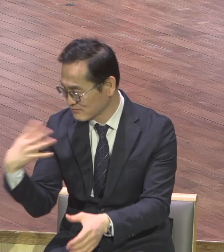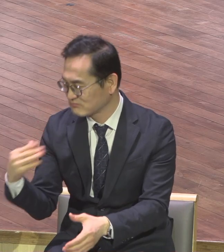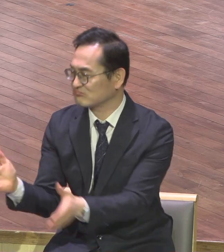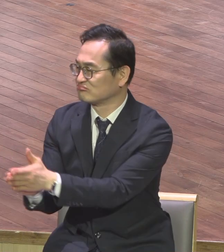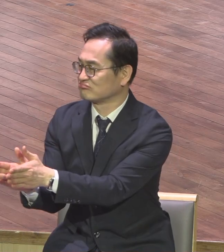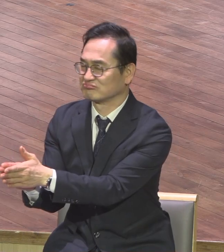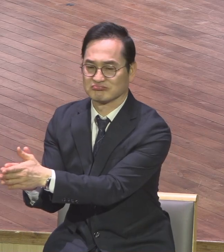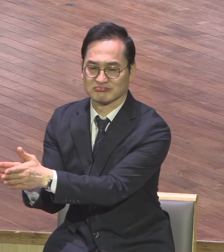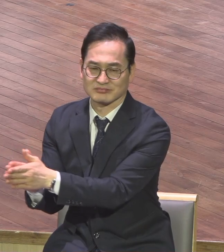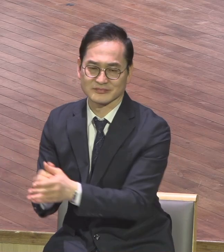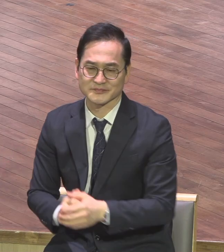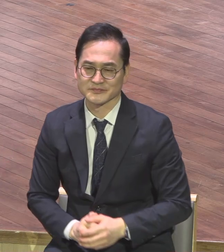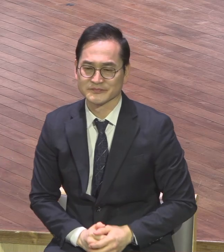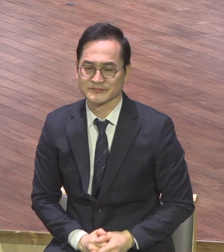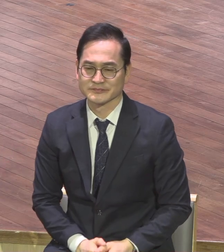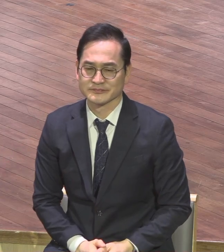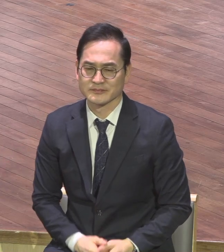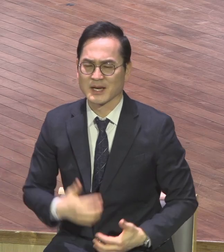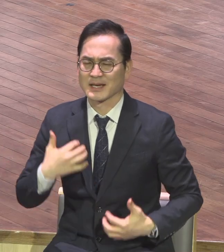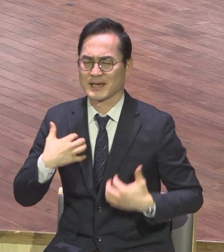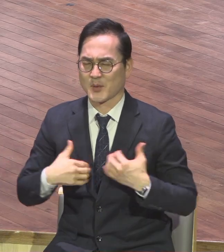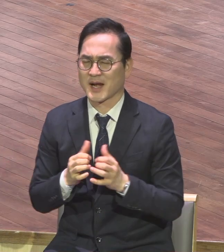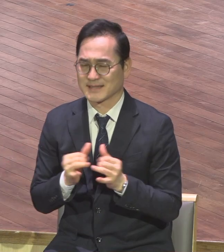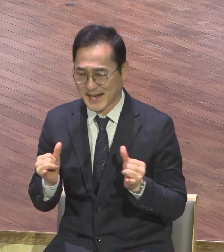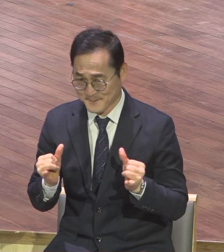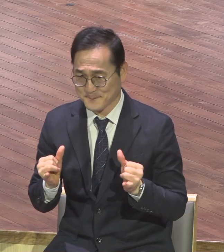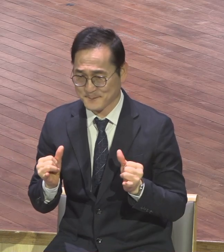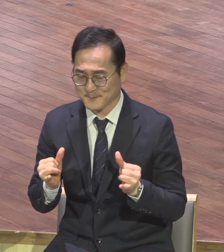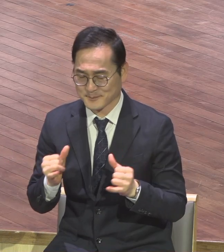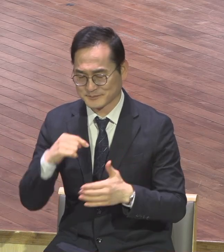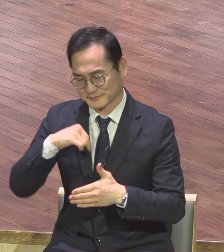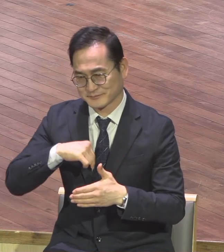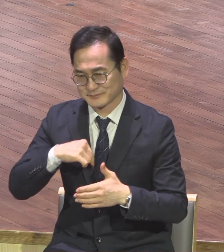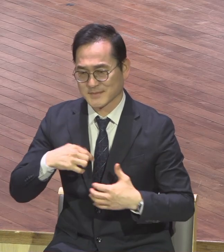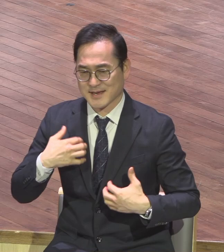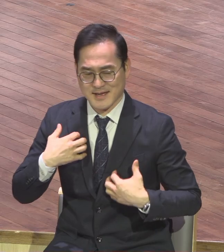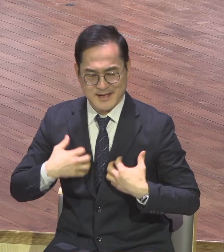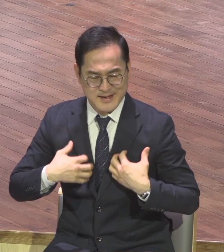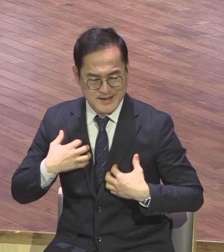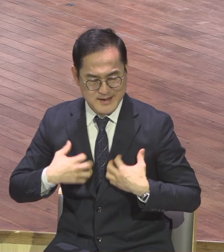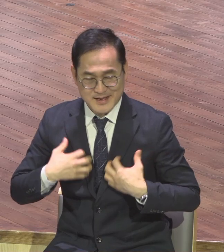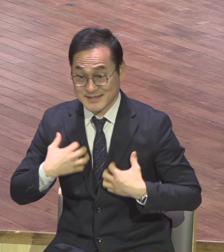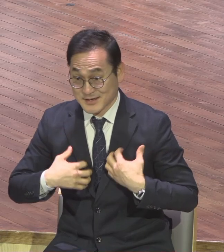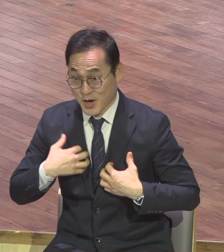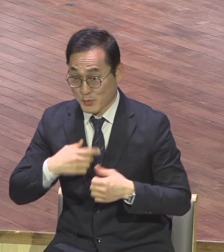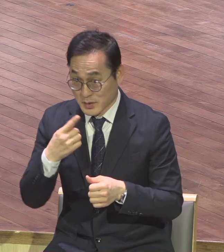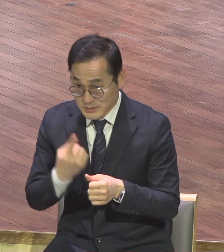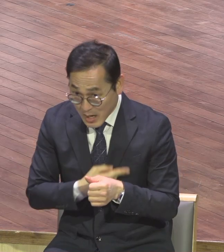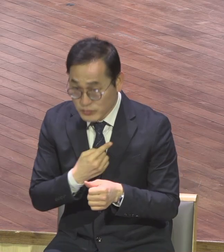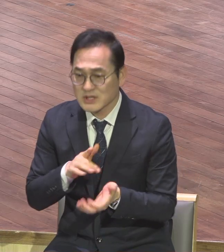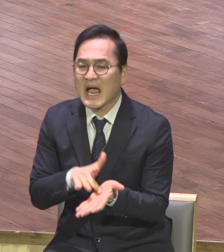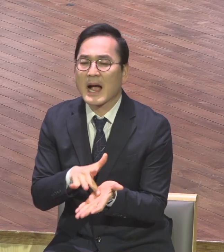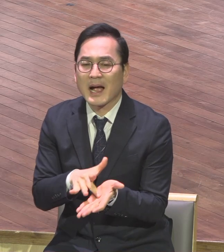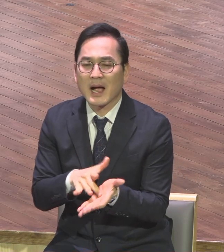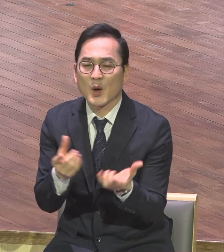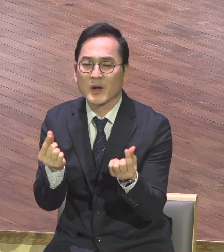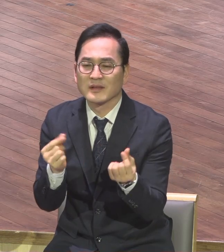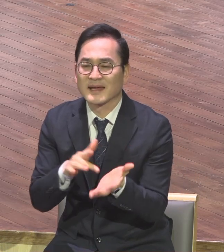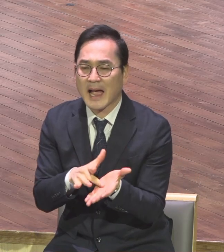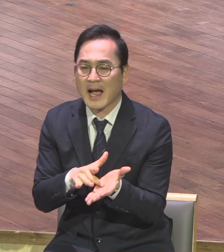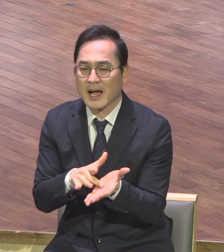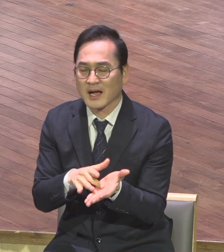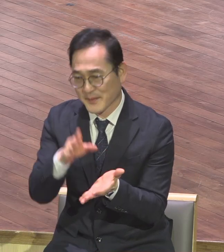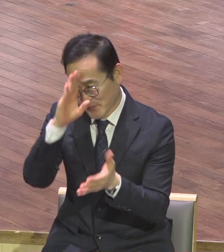아멘. 기뻐하는 사람 마음이요 즐거운 사람은 양약이라 그랬어요. 마음의 즐거움이 양약이라 즐거움